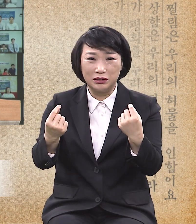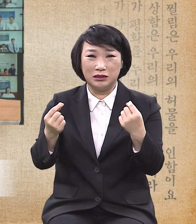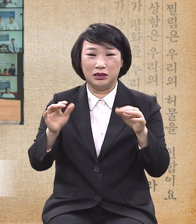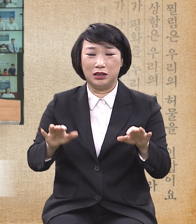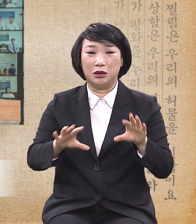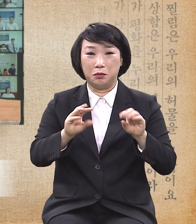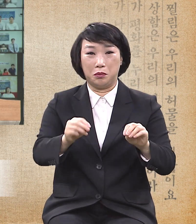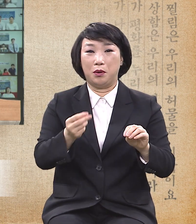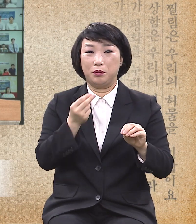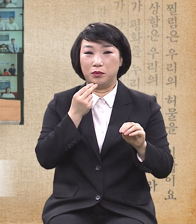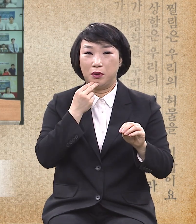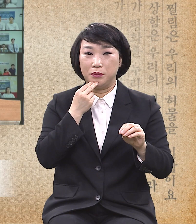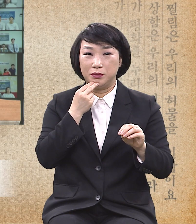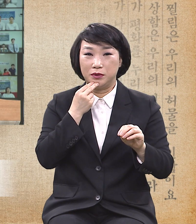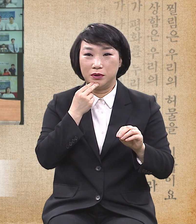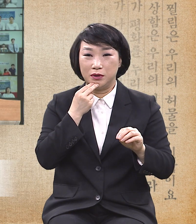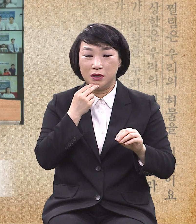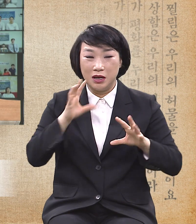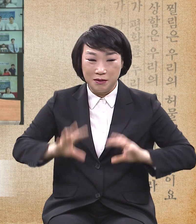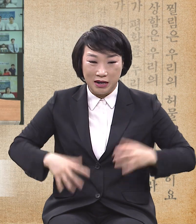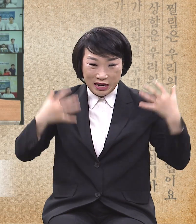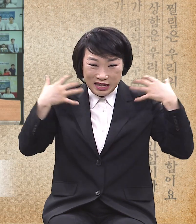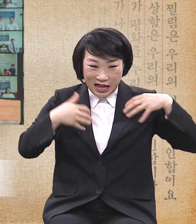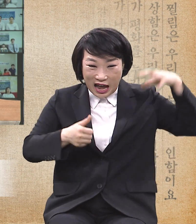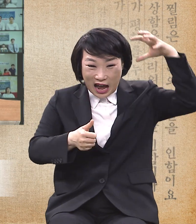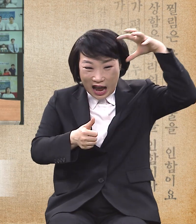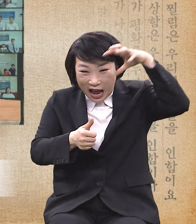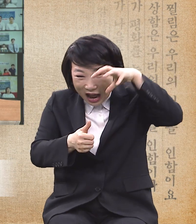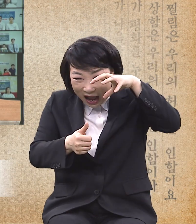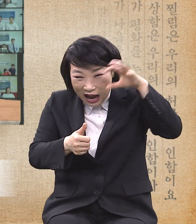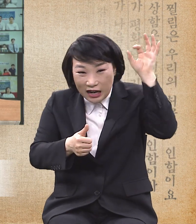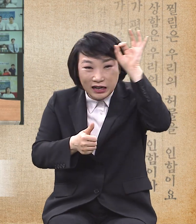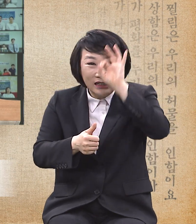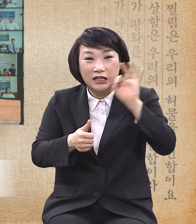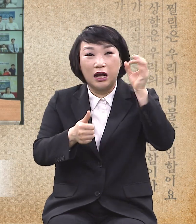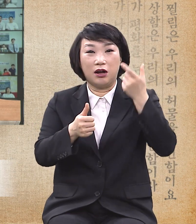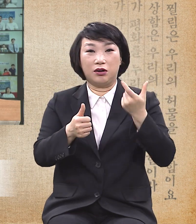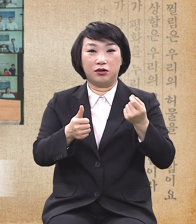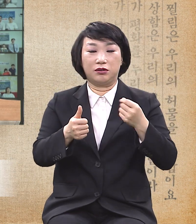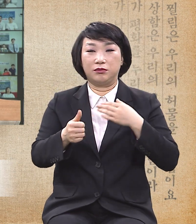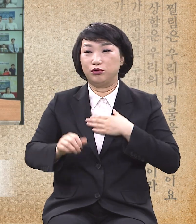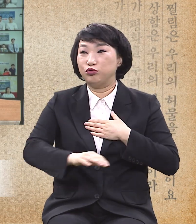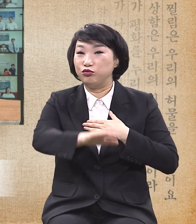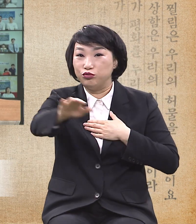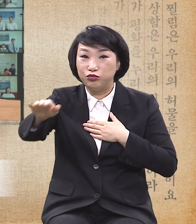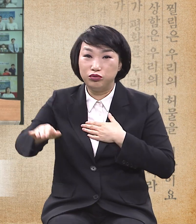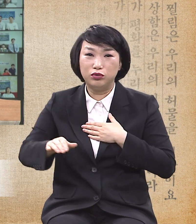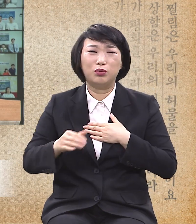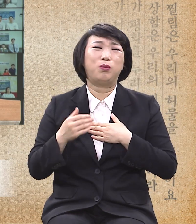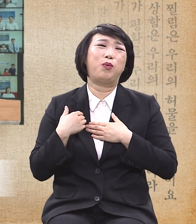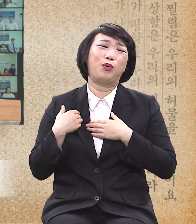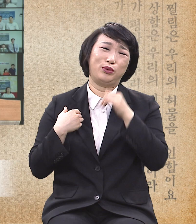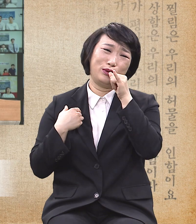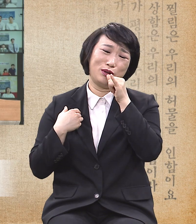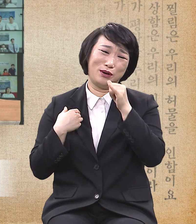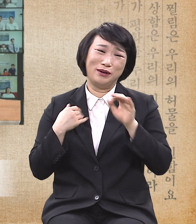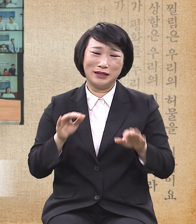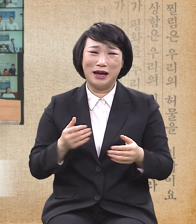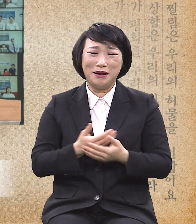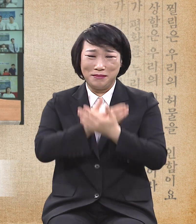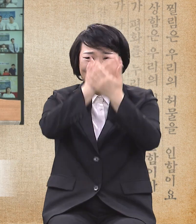여전히 쉬지 않고 우는 사자같이 삼킬 자를 찾으며 우리도 모르게